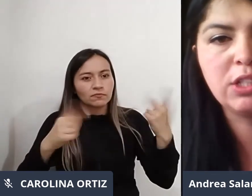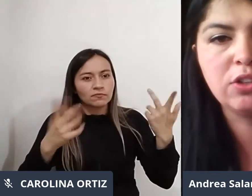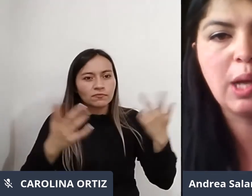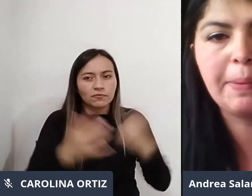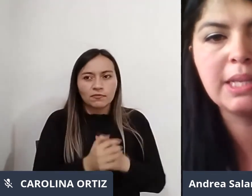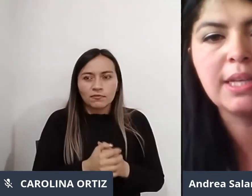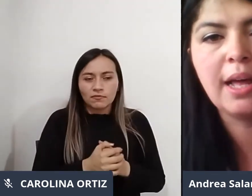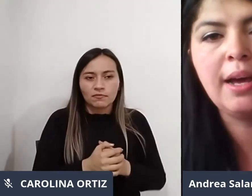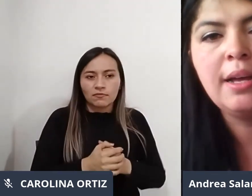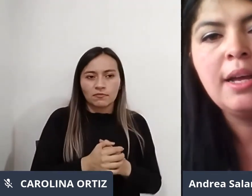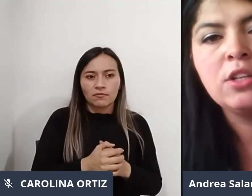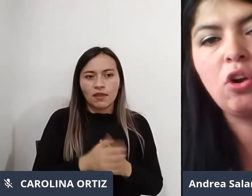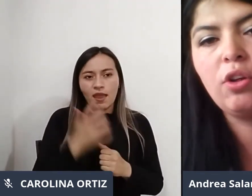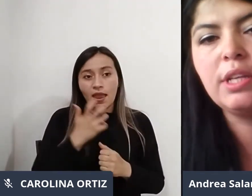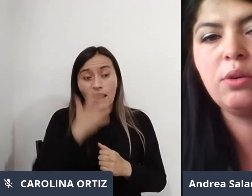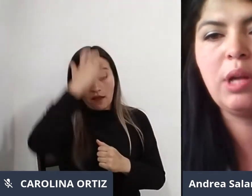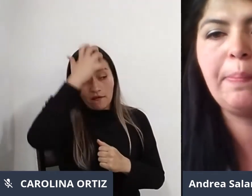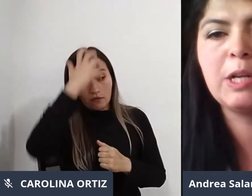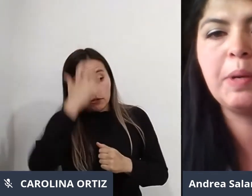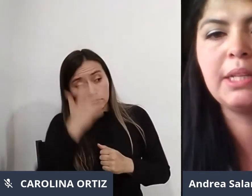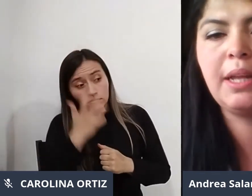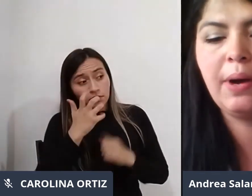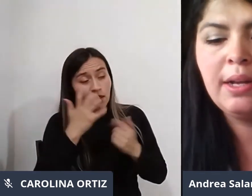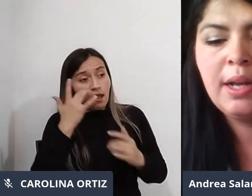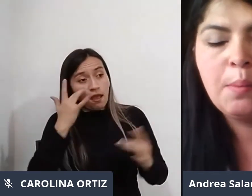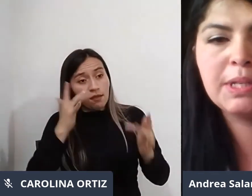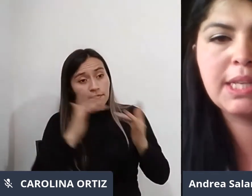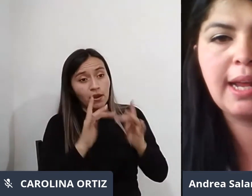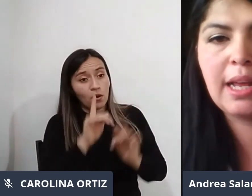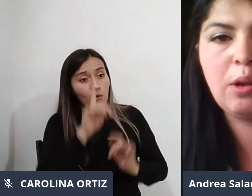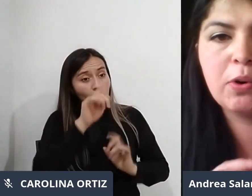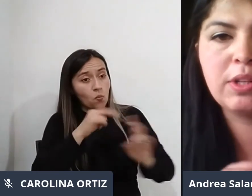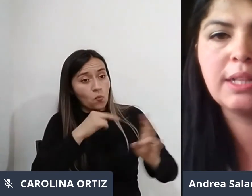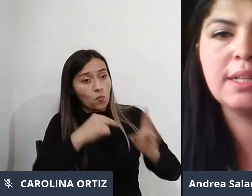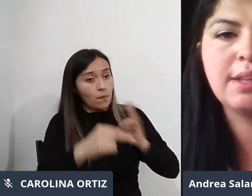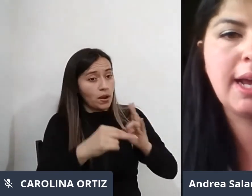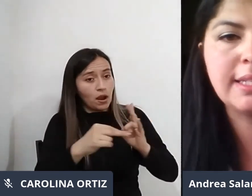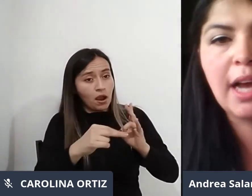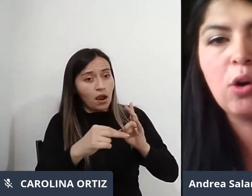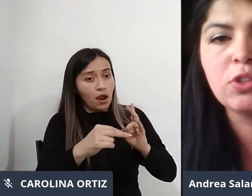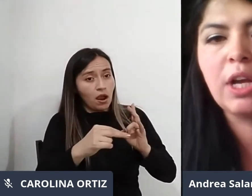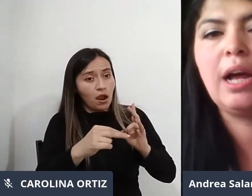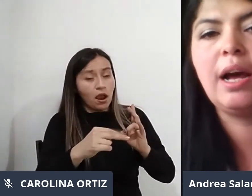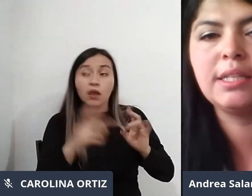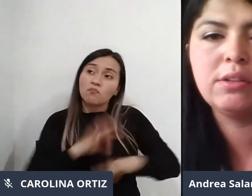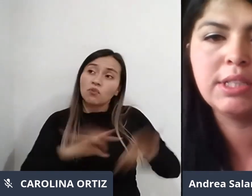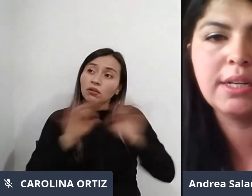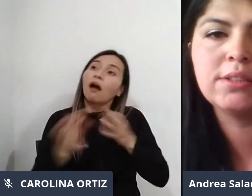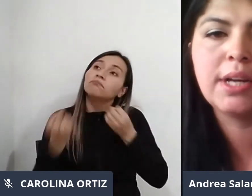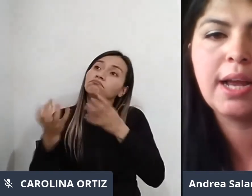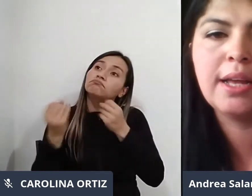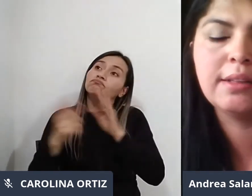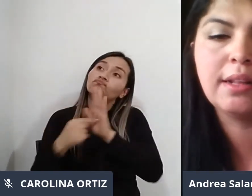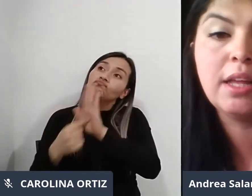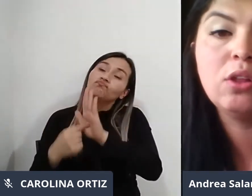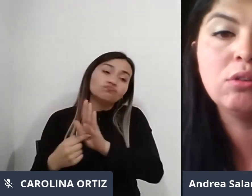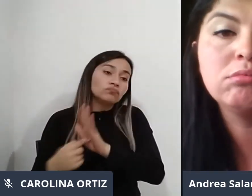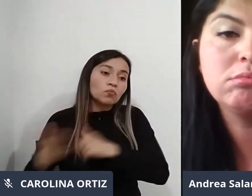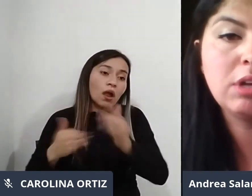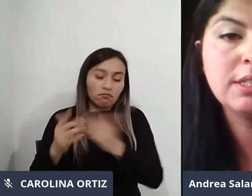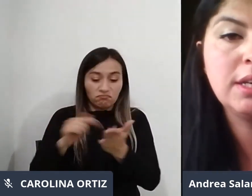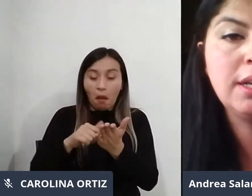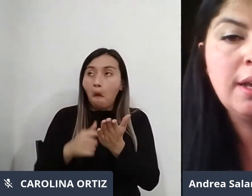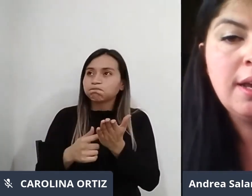que la evaluación sea pensada solo desde una perspectiva, pues creen que lo importante es entregar, sea como sea, así no hayan